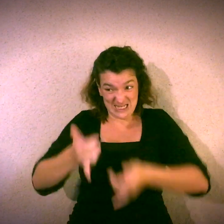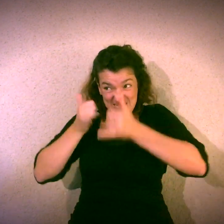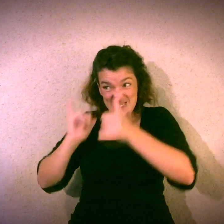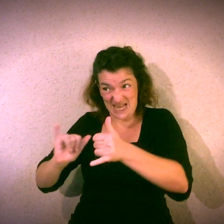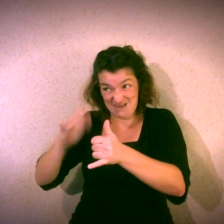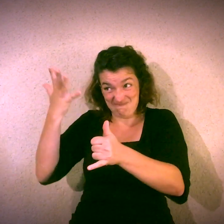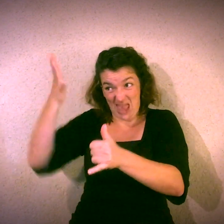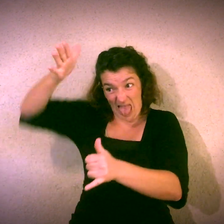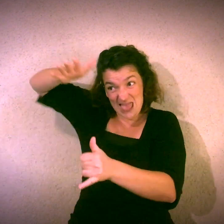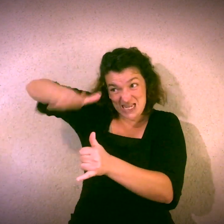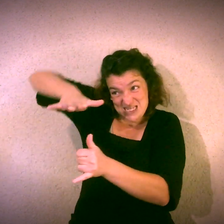parole.